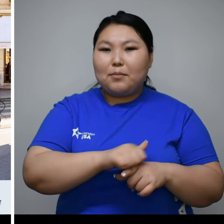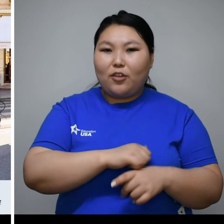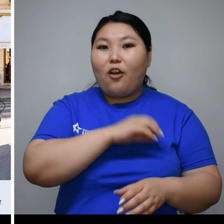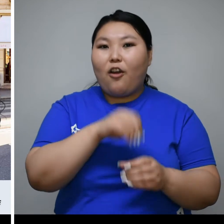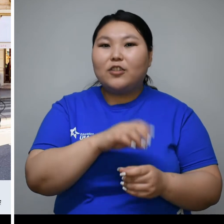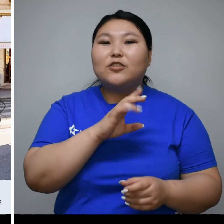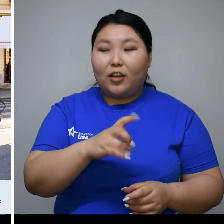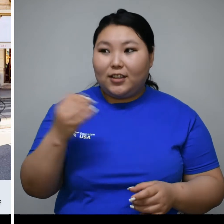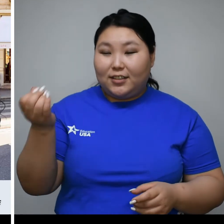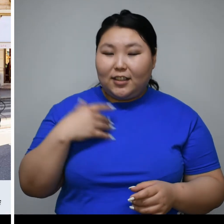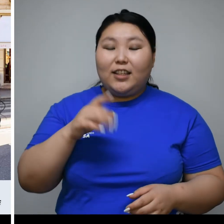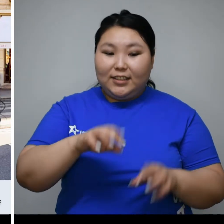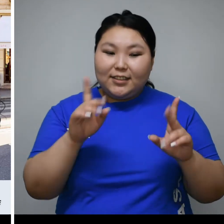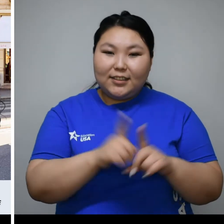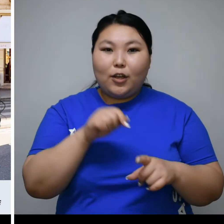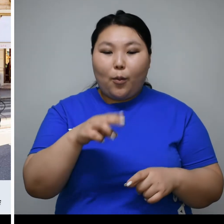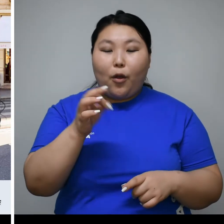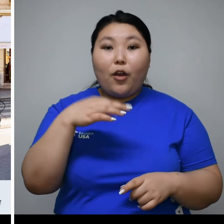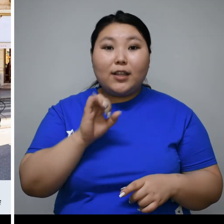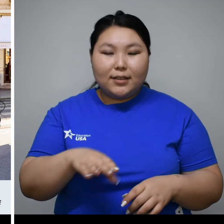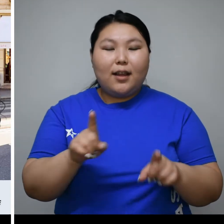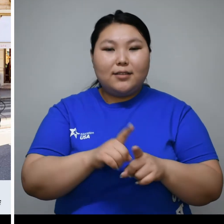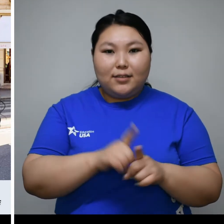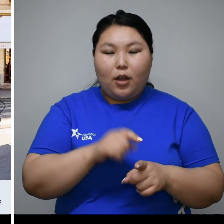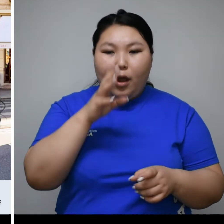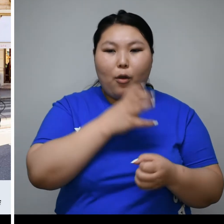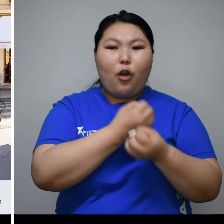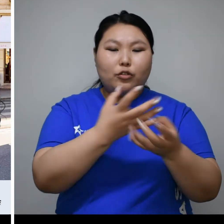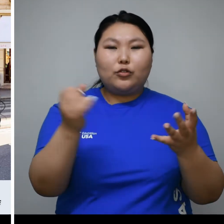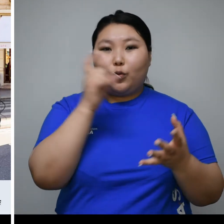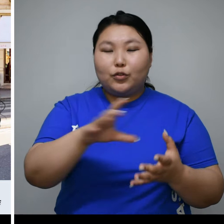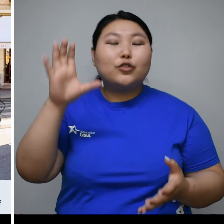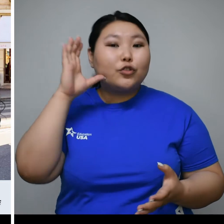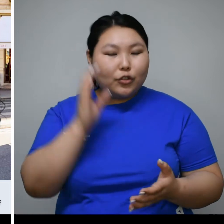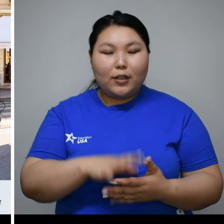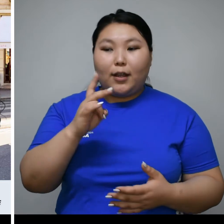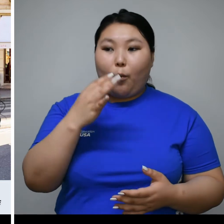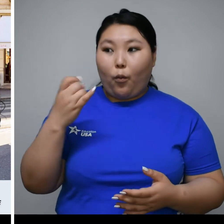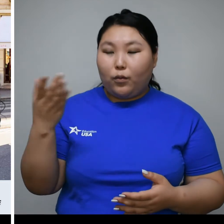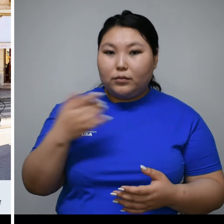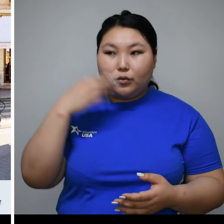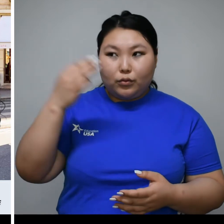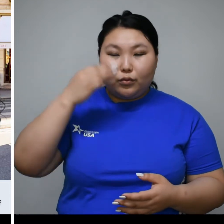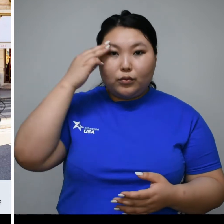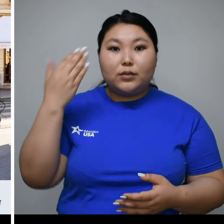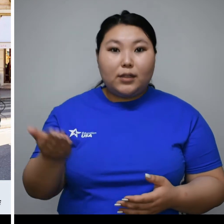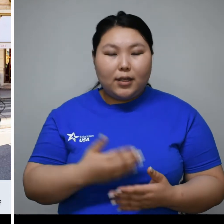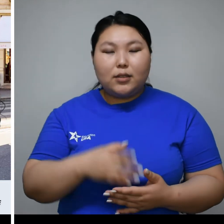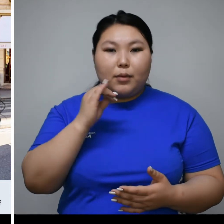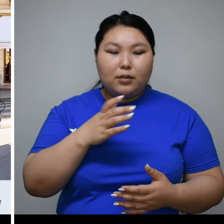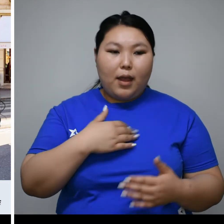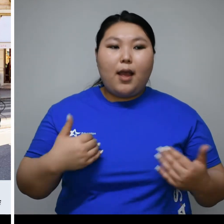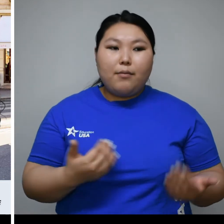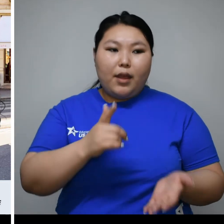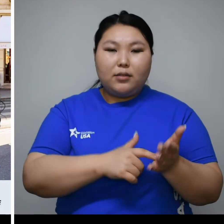сайн бэлтгэлтэй орлоо гэдгийг хэлсэн. Яг тэр дээр айлах энэ подкастыг ч ихсэн маш олон хүмүүс сонсоод тэгээд намууны яг энэ туршлагаас нь